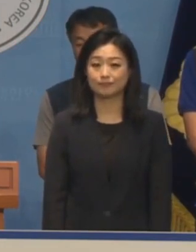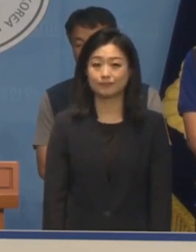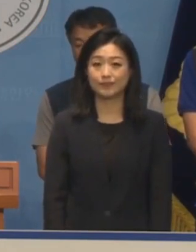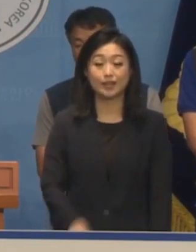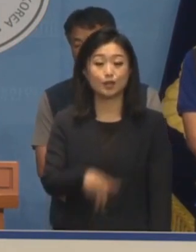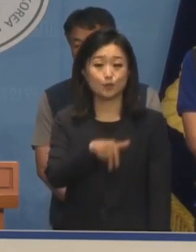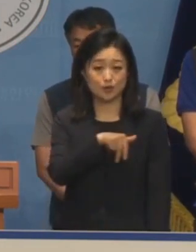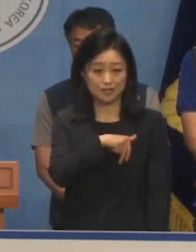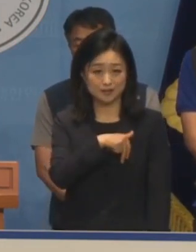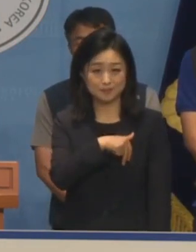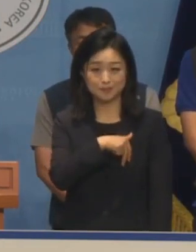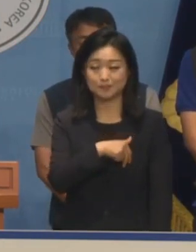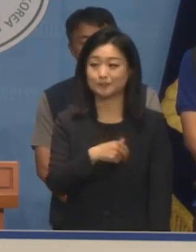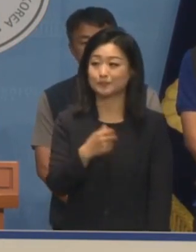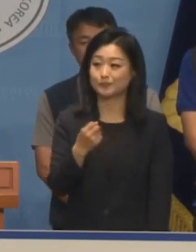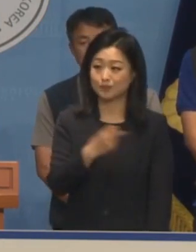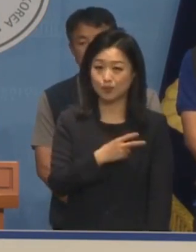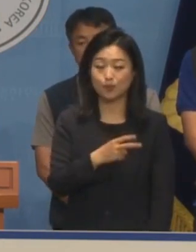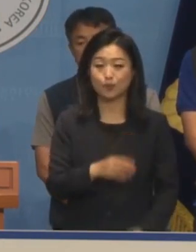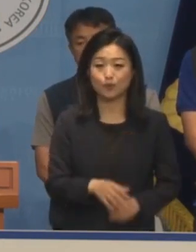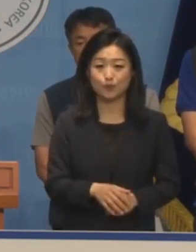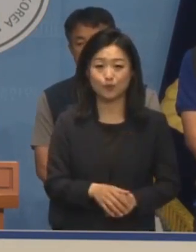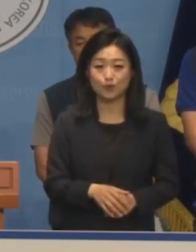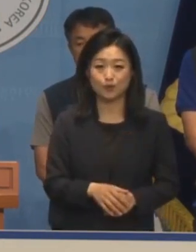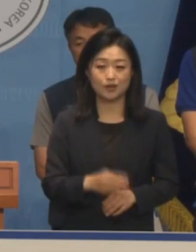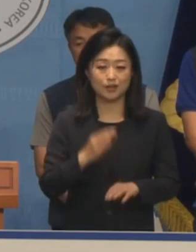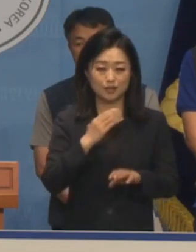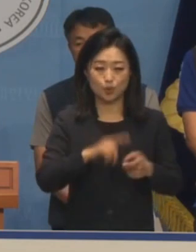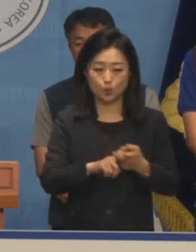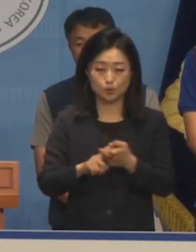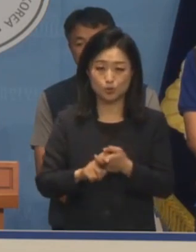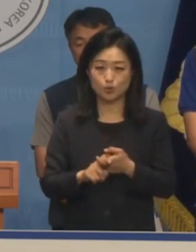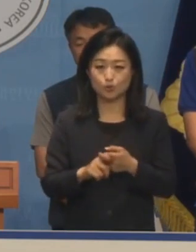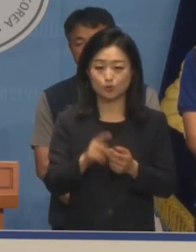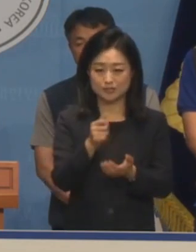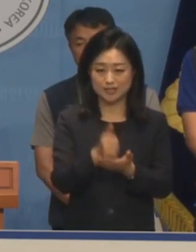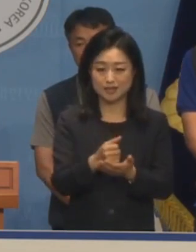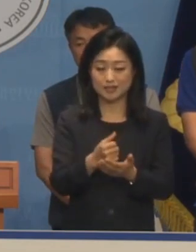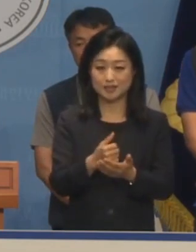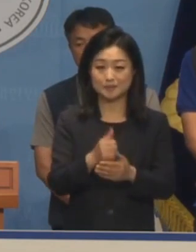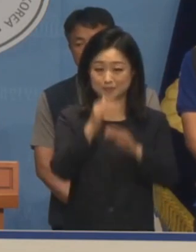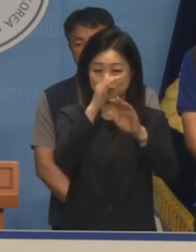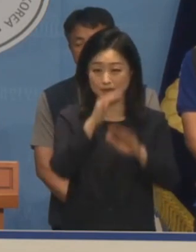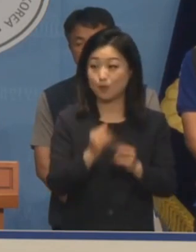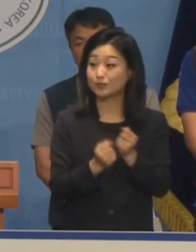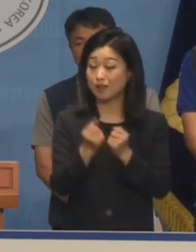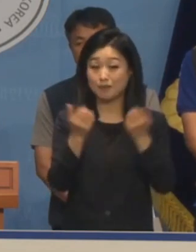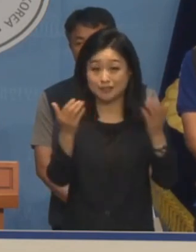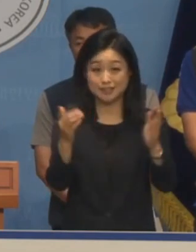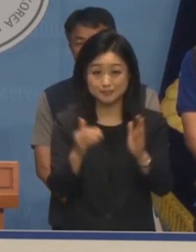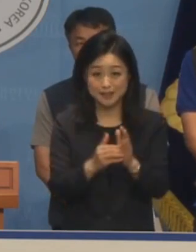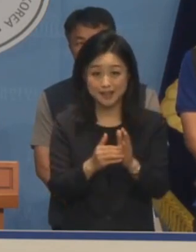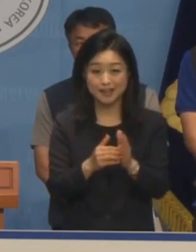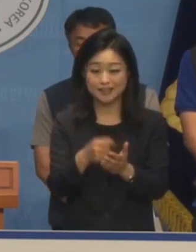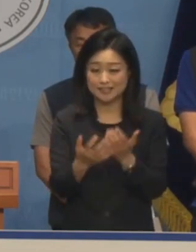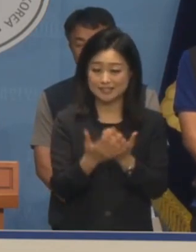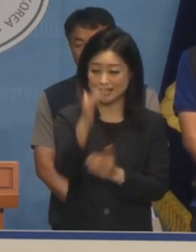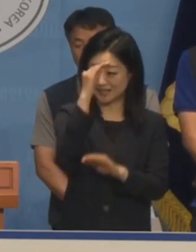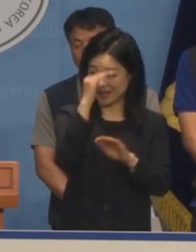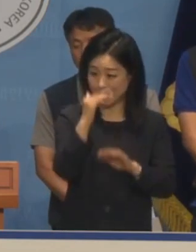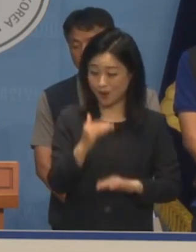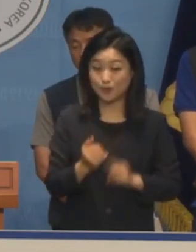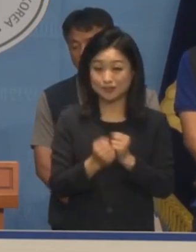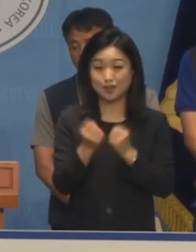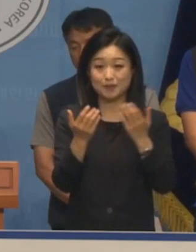의원님과 최강과 부 위원장님이 어 내용에 관련해서는 다 말씀을 드렸 까 또 기자 회견문 또